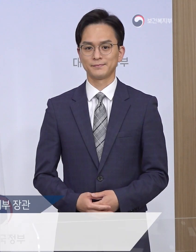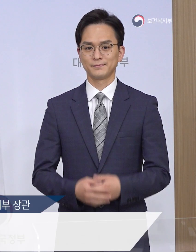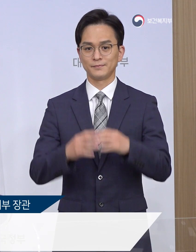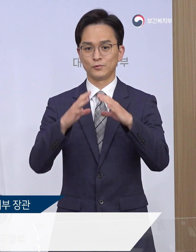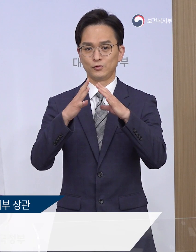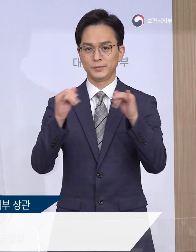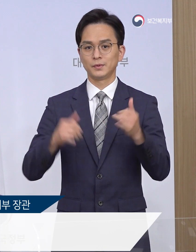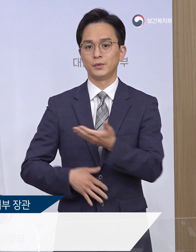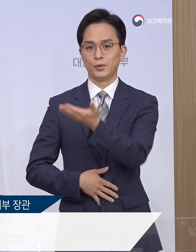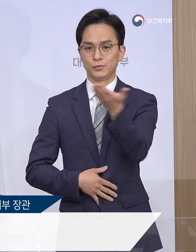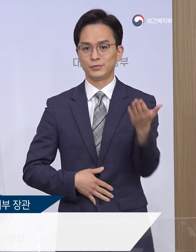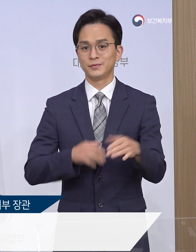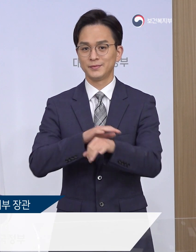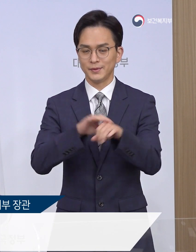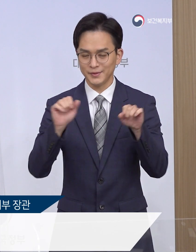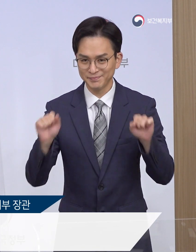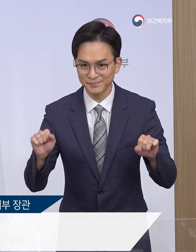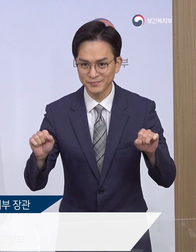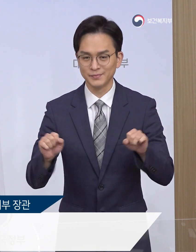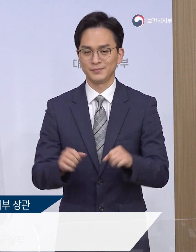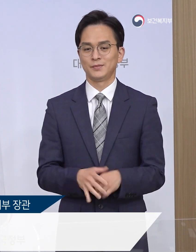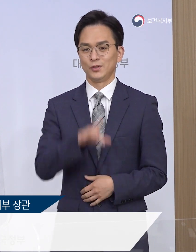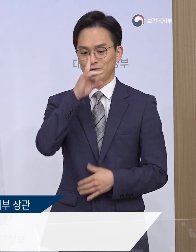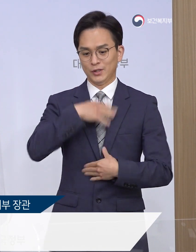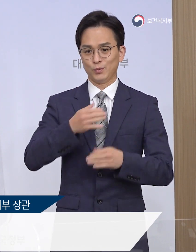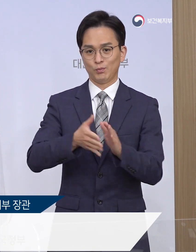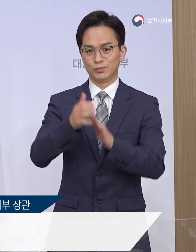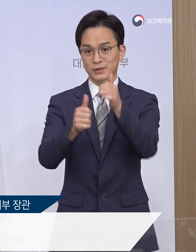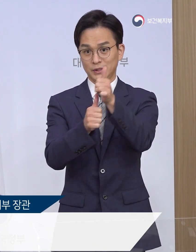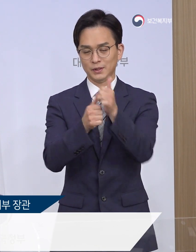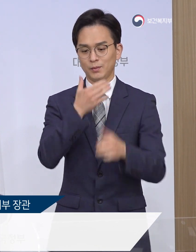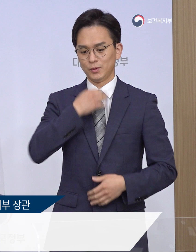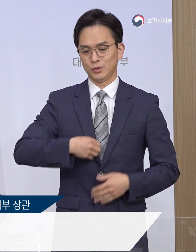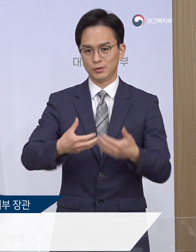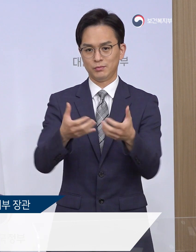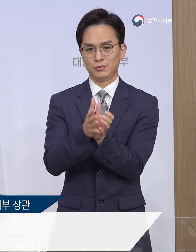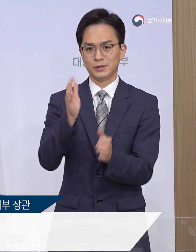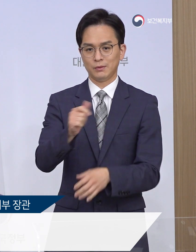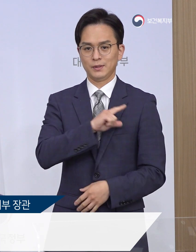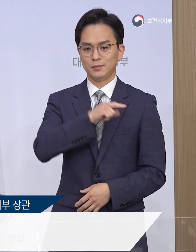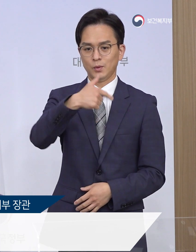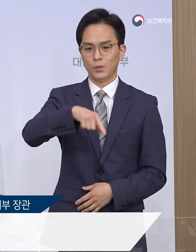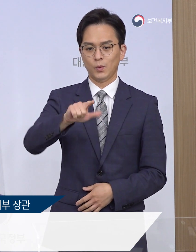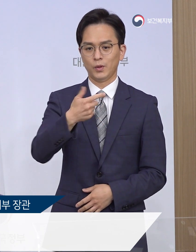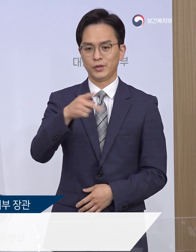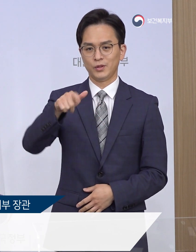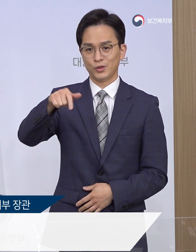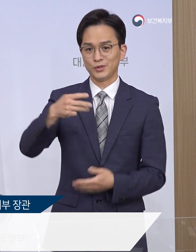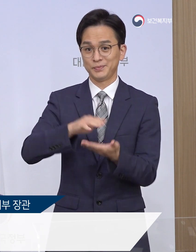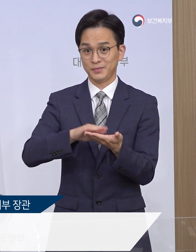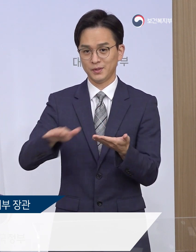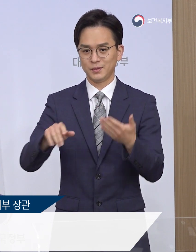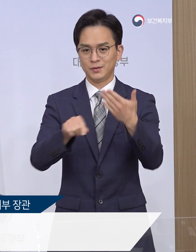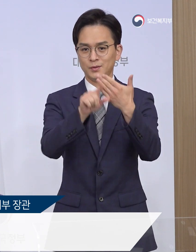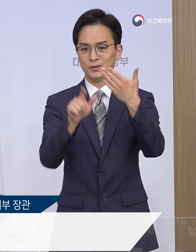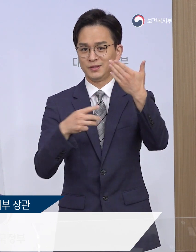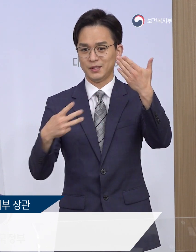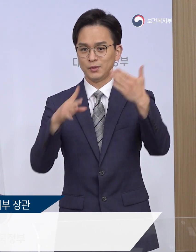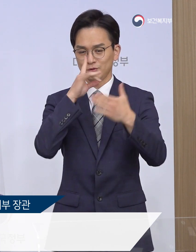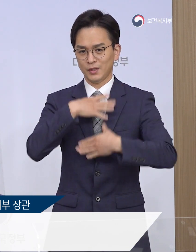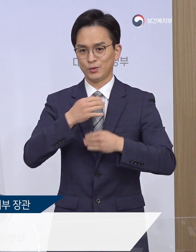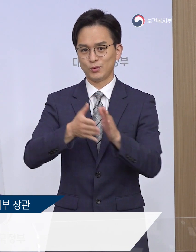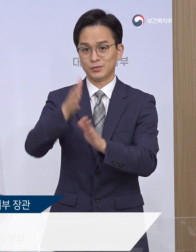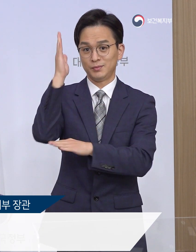국민 여러분 안녕하십니까. 중대본 1차장 보건복지부 장관 권덕철입니다. 9월 3일 중대본